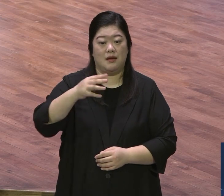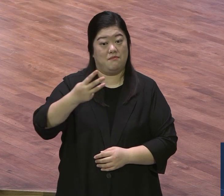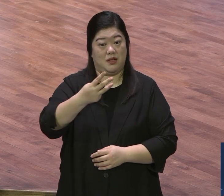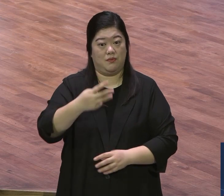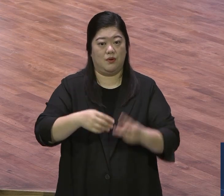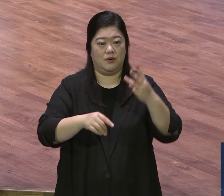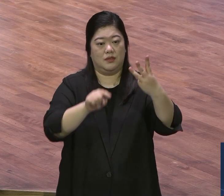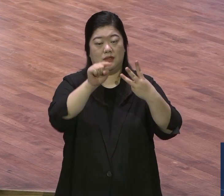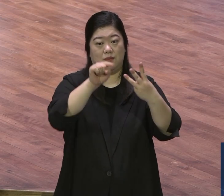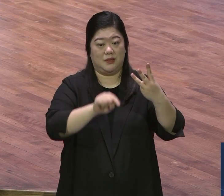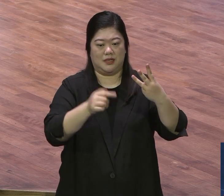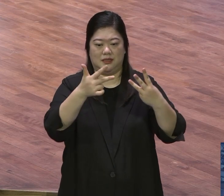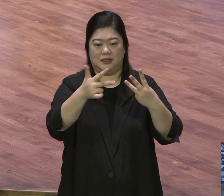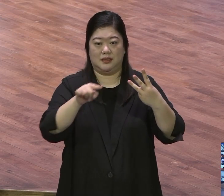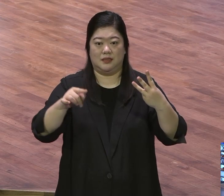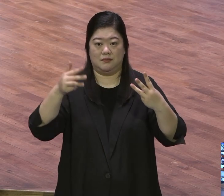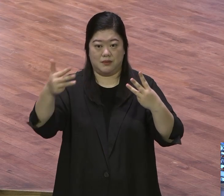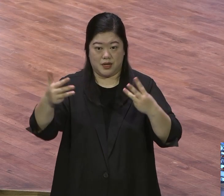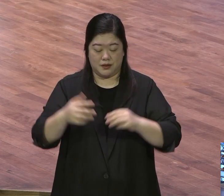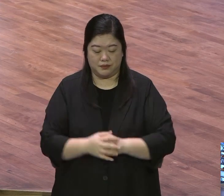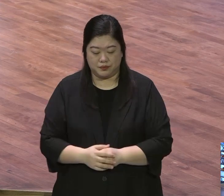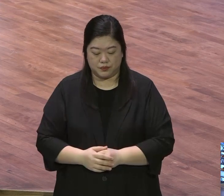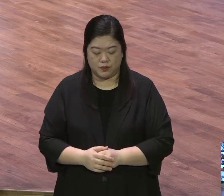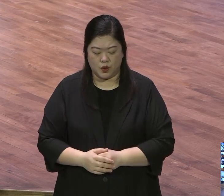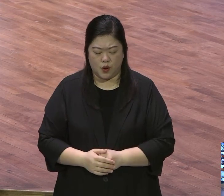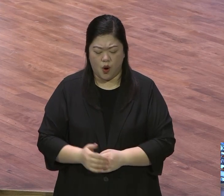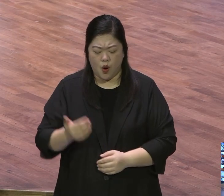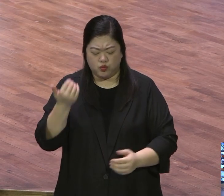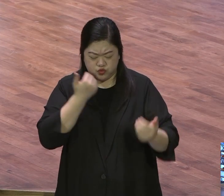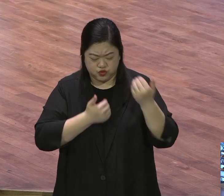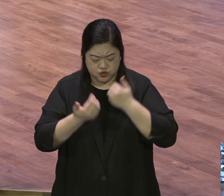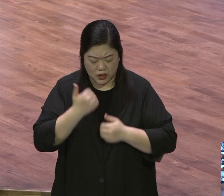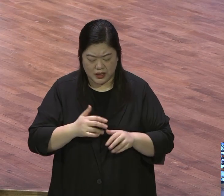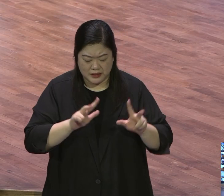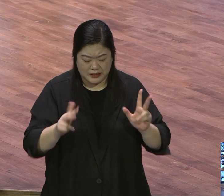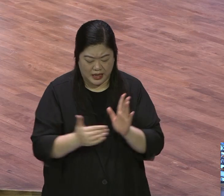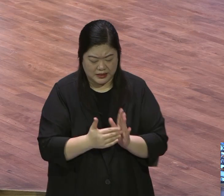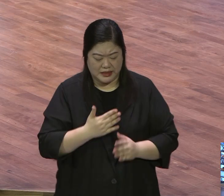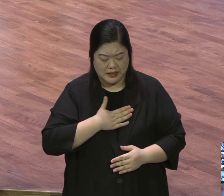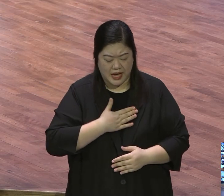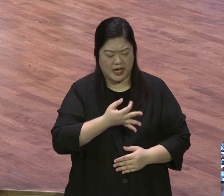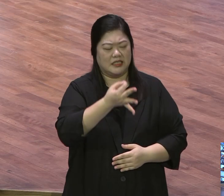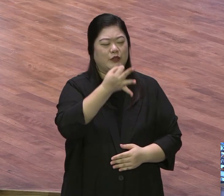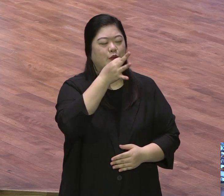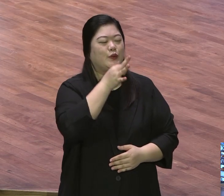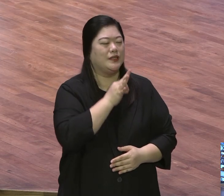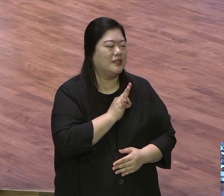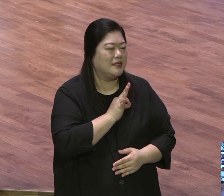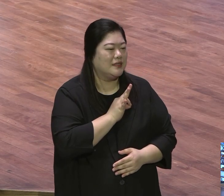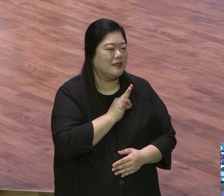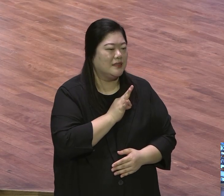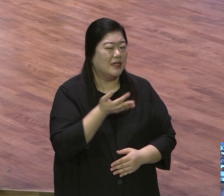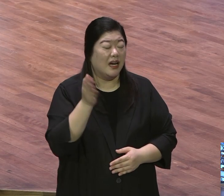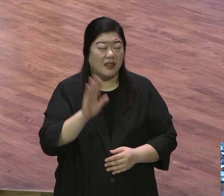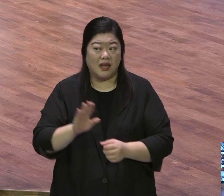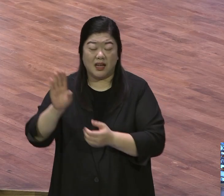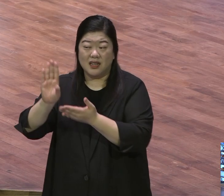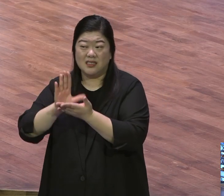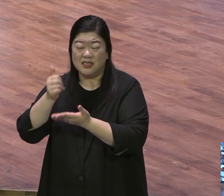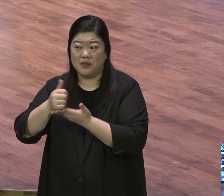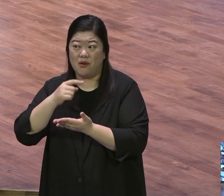7절로 8절 이렇게 고백합니다 그러나 무엇이든지 내게 유익하던 것을 내가 그리스도를 위하여 다 해로 여길 뿐더러